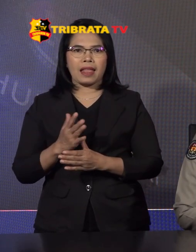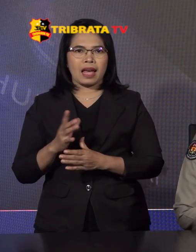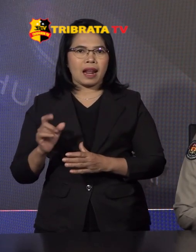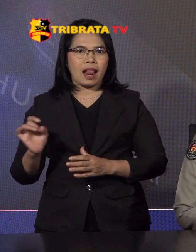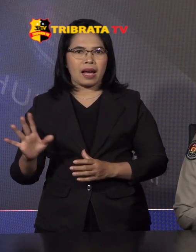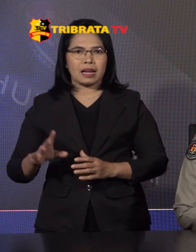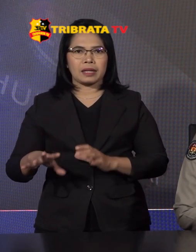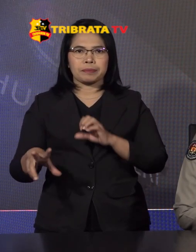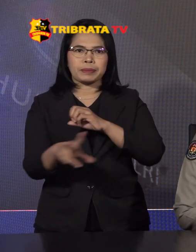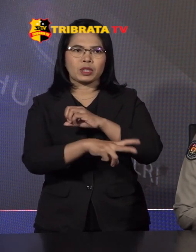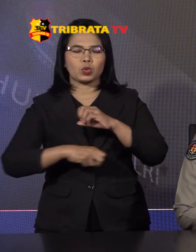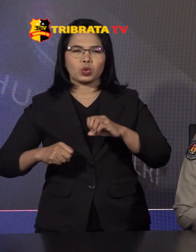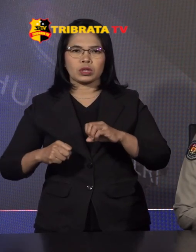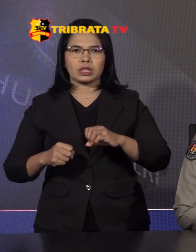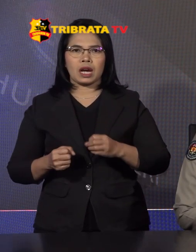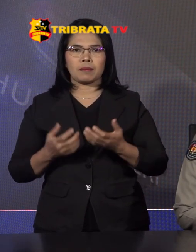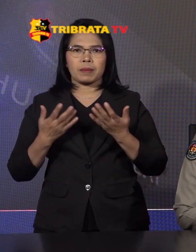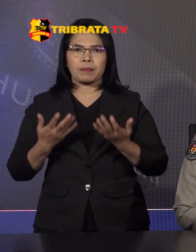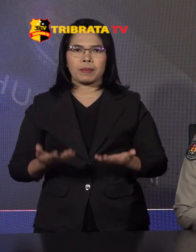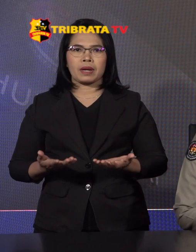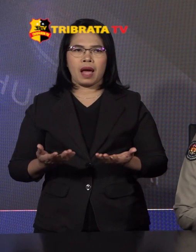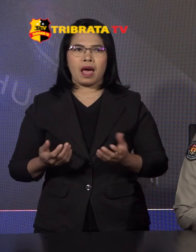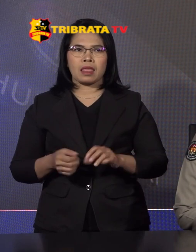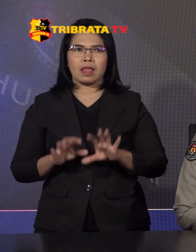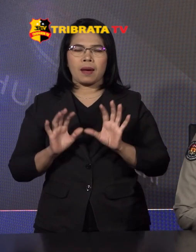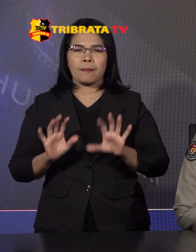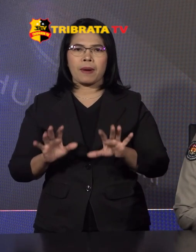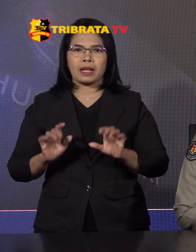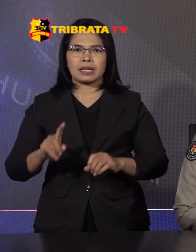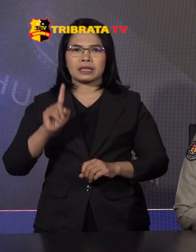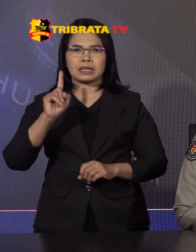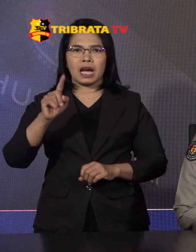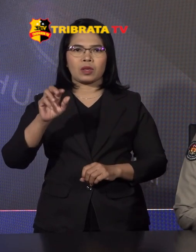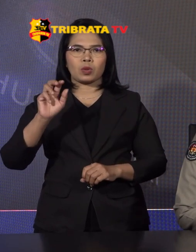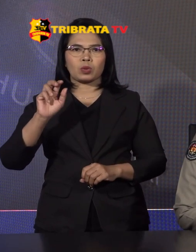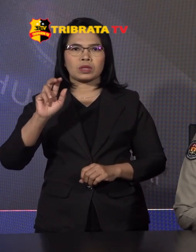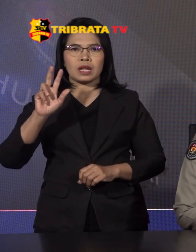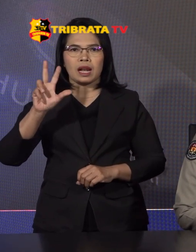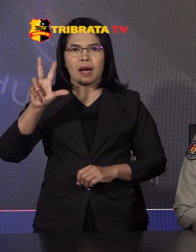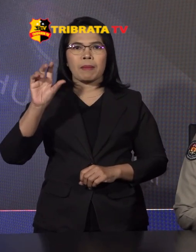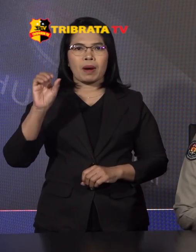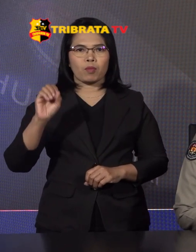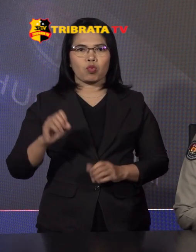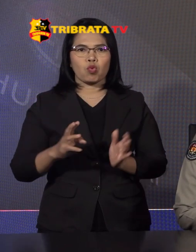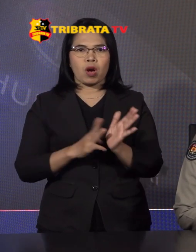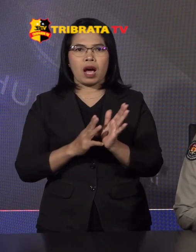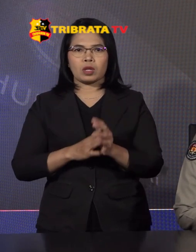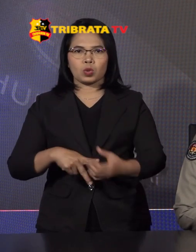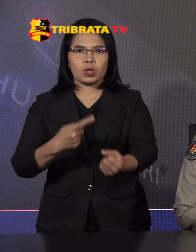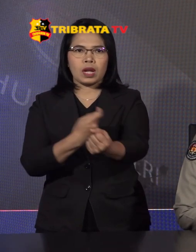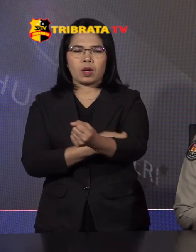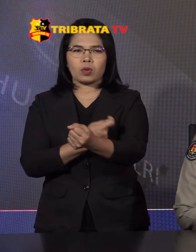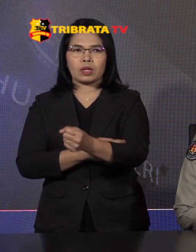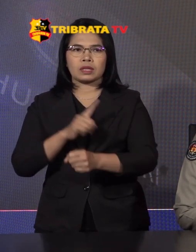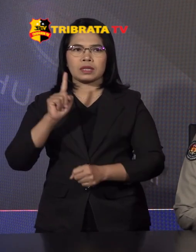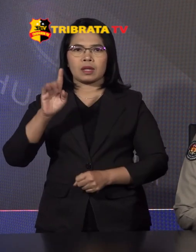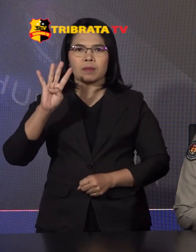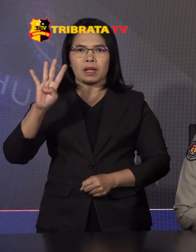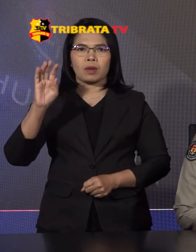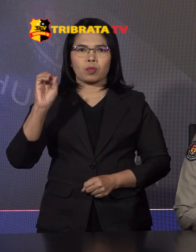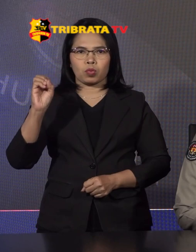pencurian dengan pemberatan sebanyak 180 kasus narkotika sebanyak